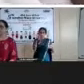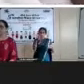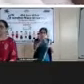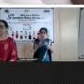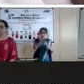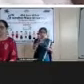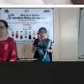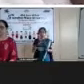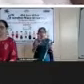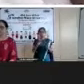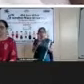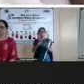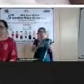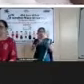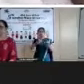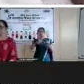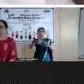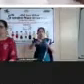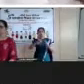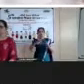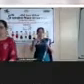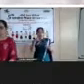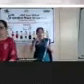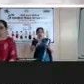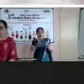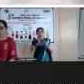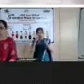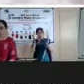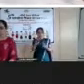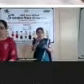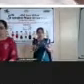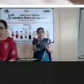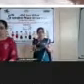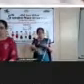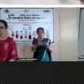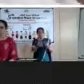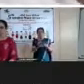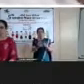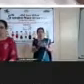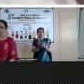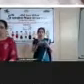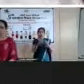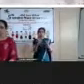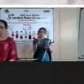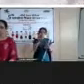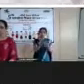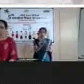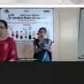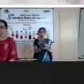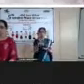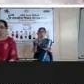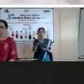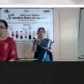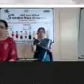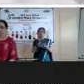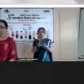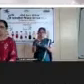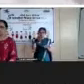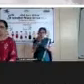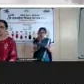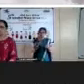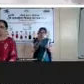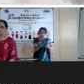आंदोलन को बढ़ाने के लिए DEPWD के साथ पैनलबद्ध प्रशिक्षण भागीदारी के रूप में पंजीकरण करने के लिए प्रोत्साहित करना